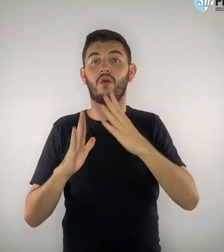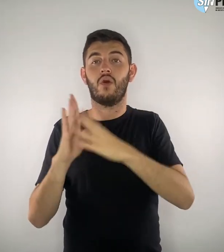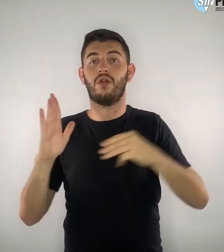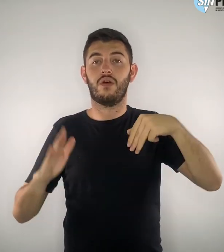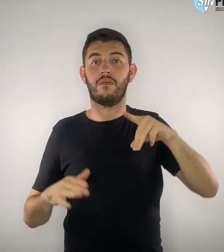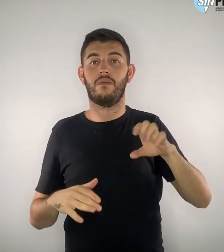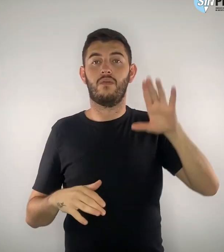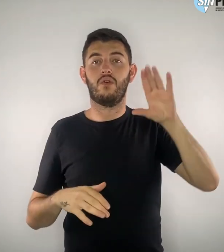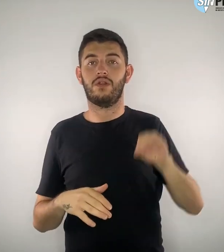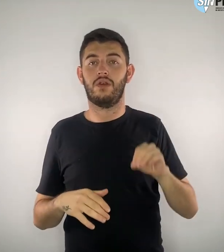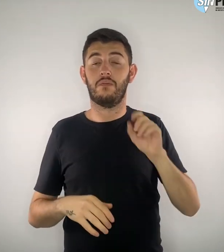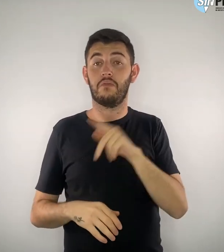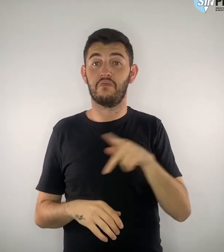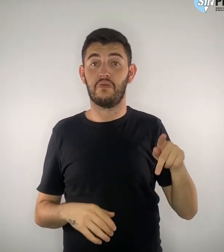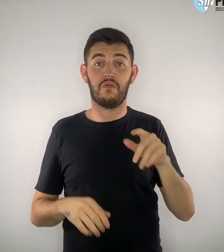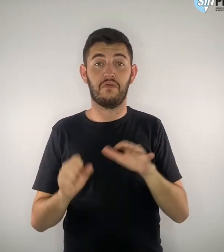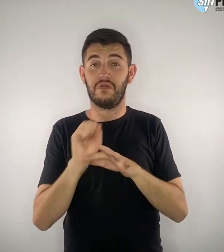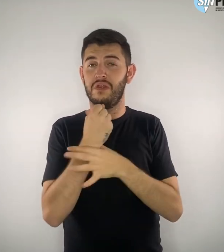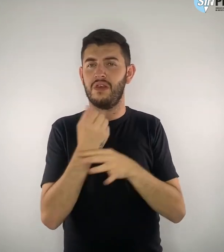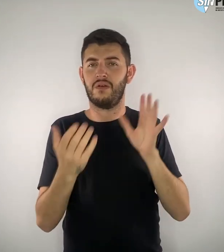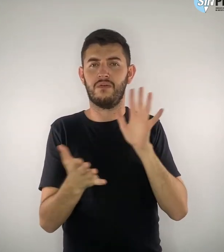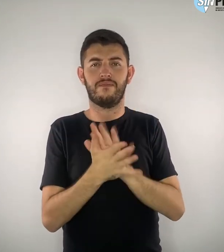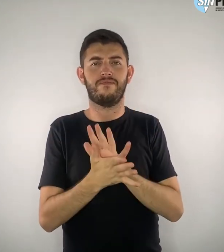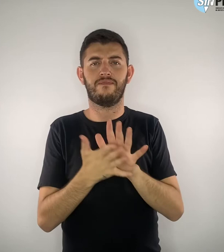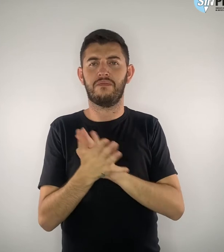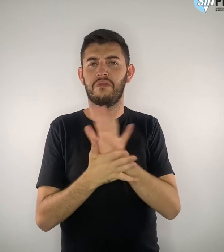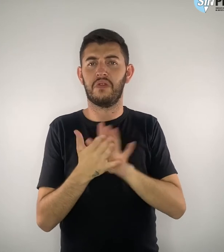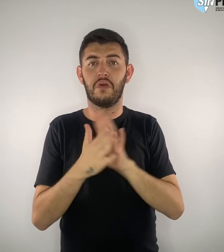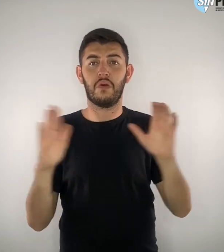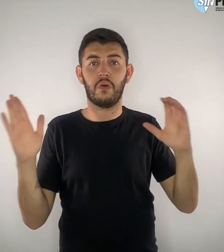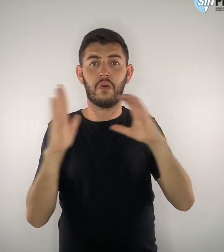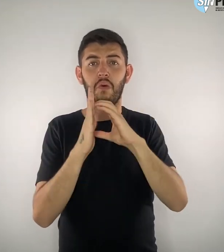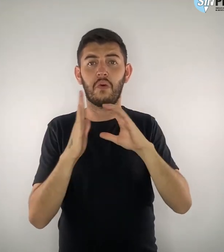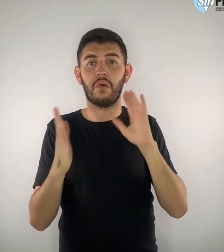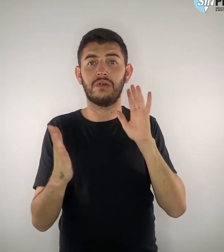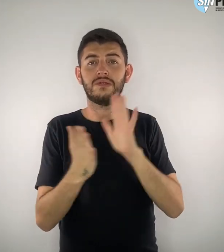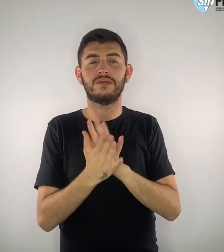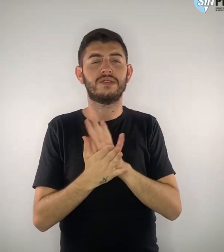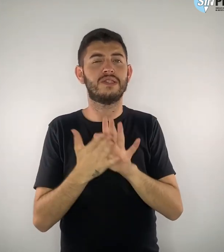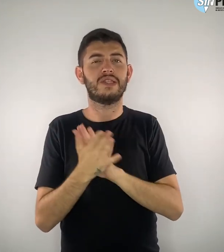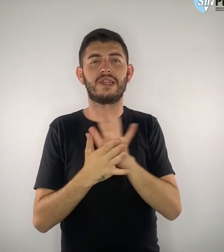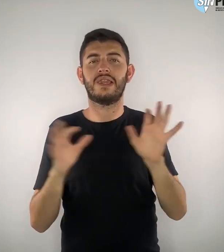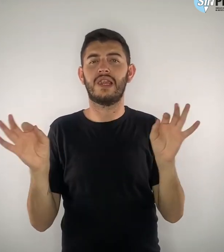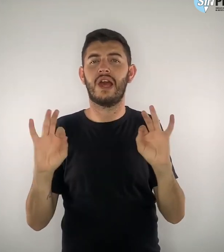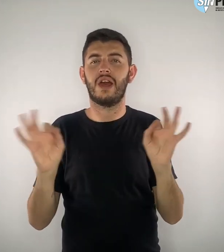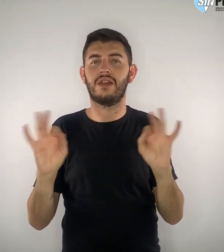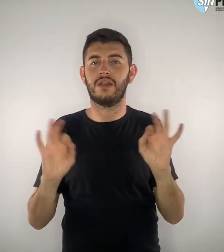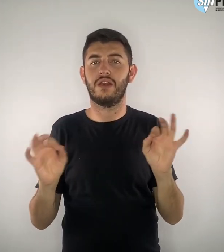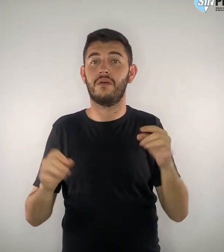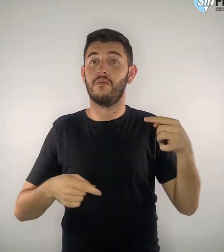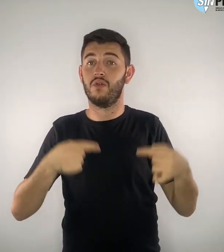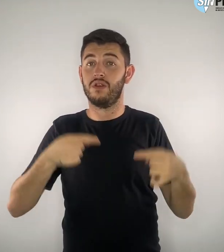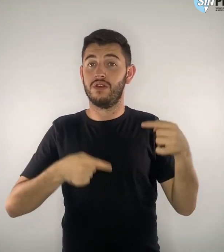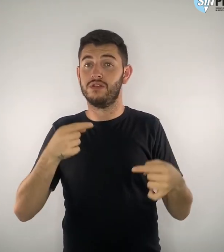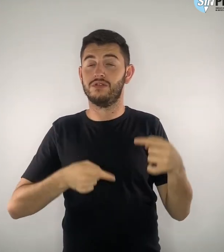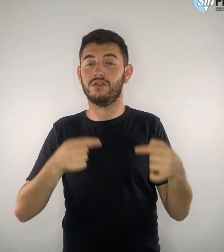não têm estabilidade, não têm concurso público, com políticos podendo indicar quem vai ser contratado